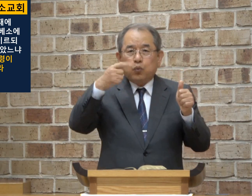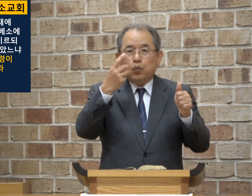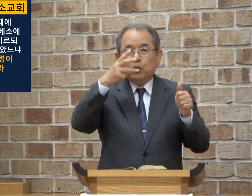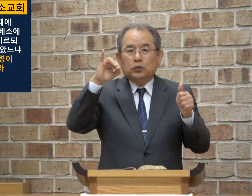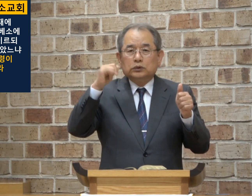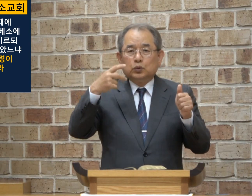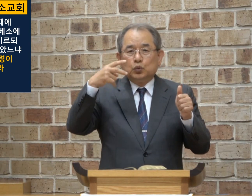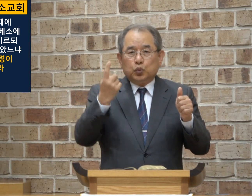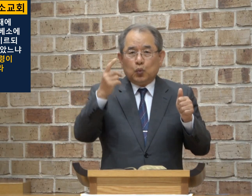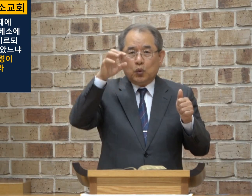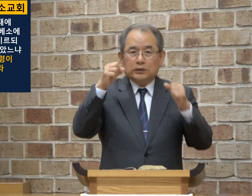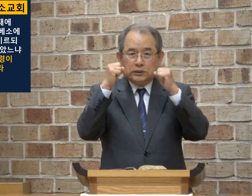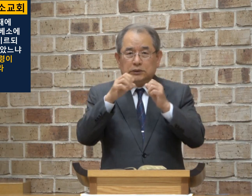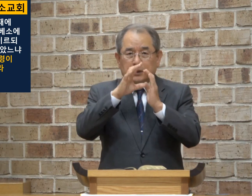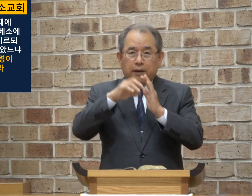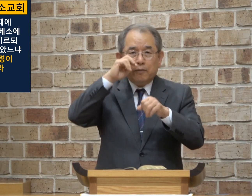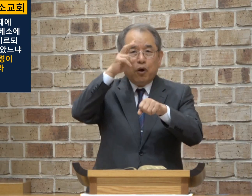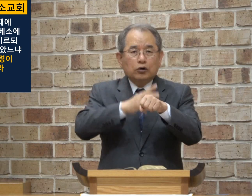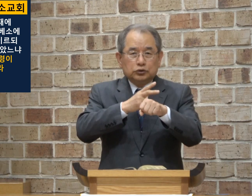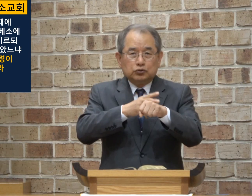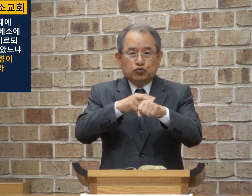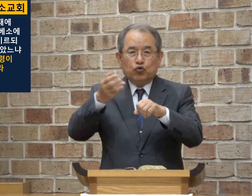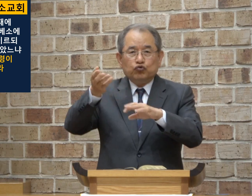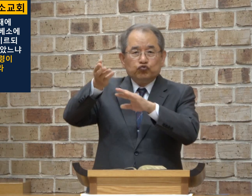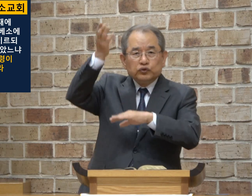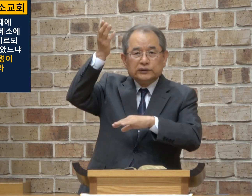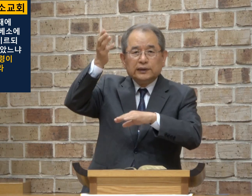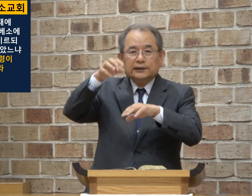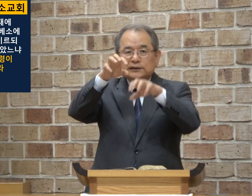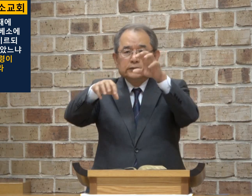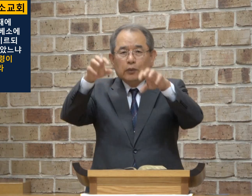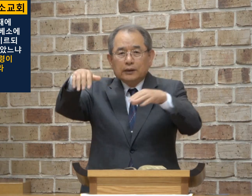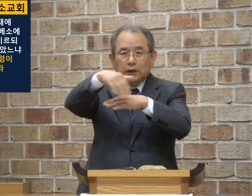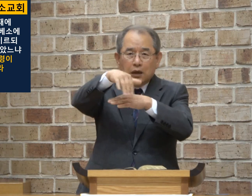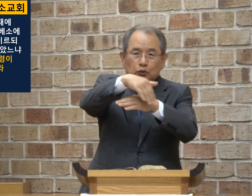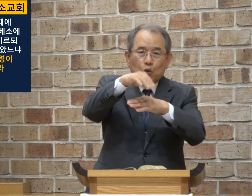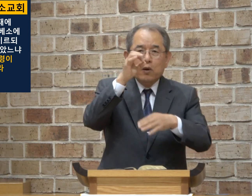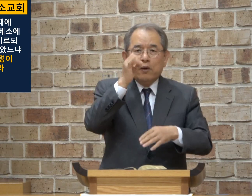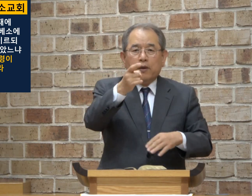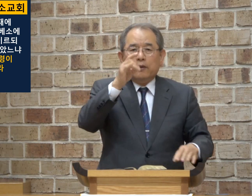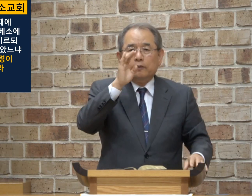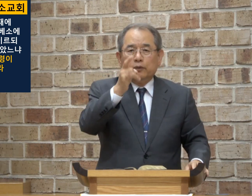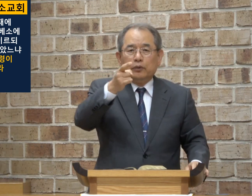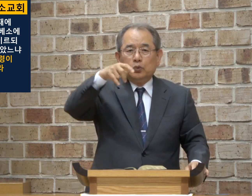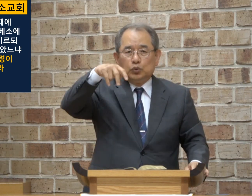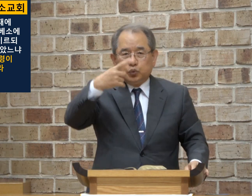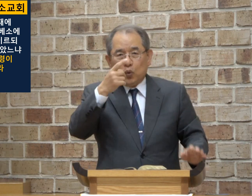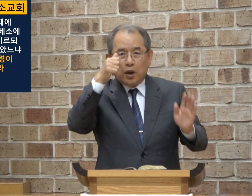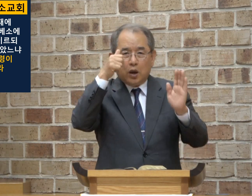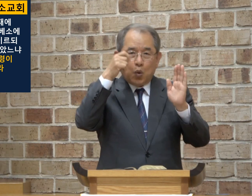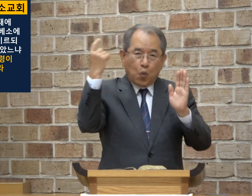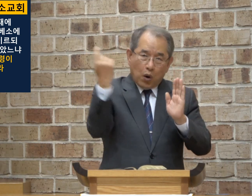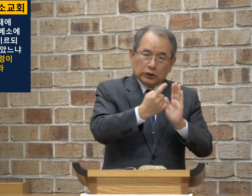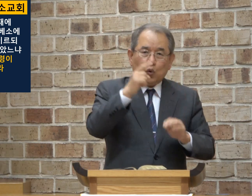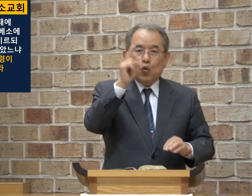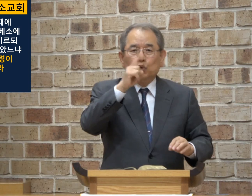아볼로가 고린도에 있을 때에 바울이 윗지방으로 다녀 에베소에